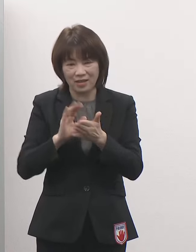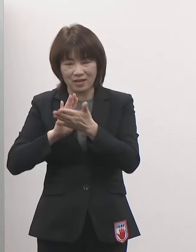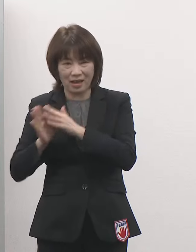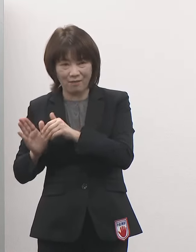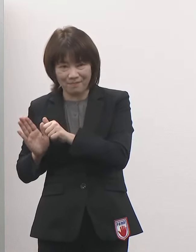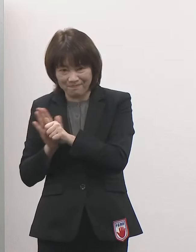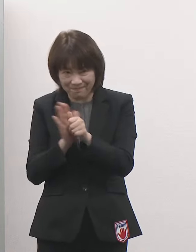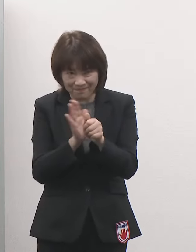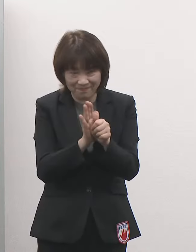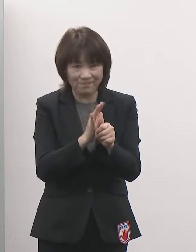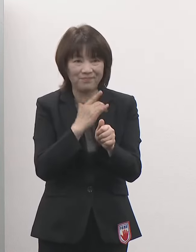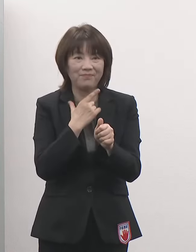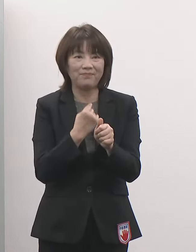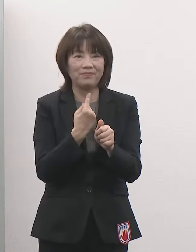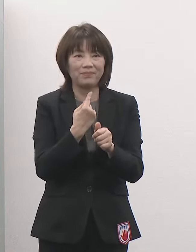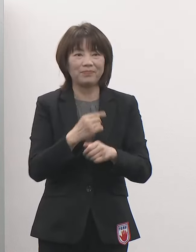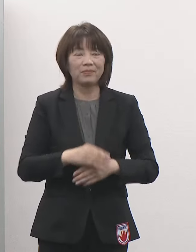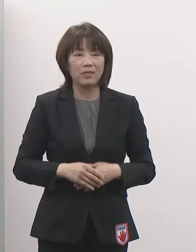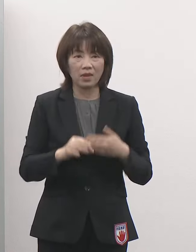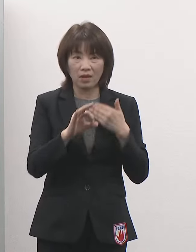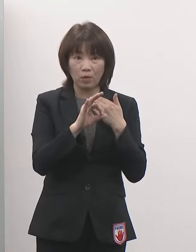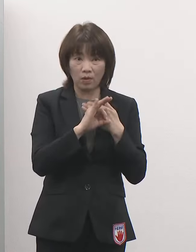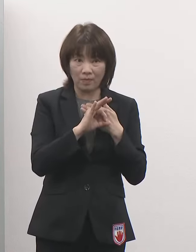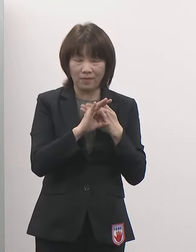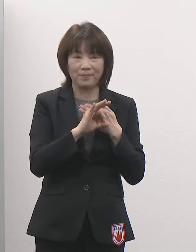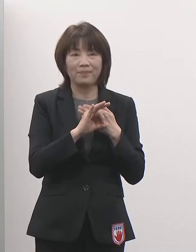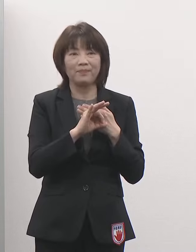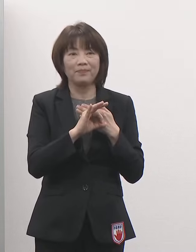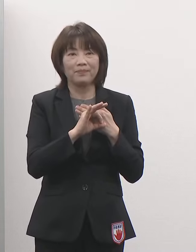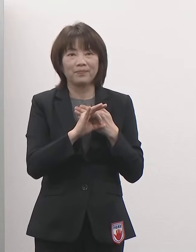たいと思っています。例えば